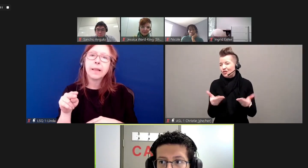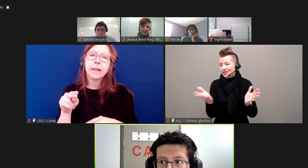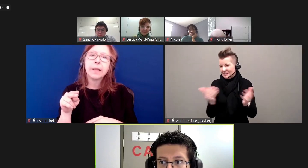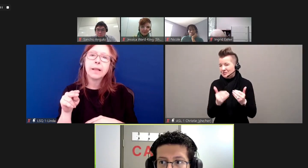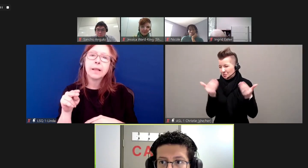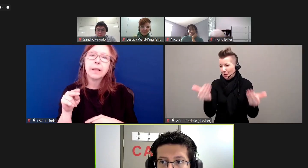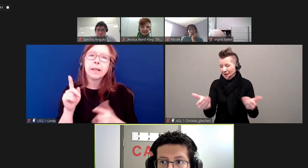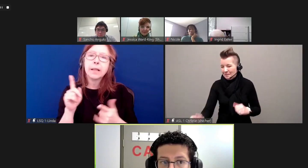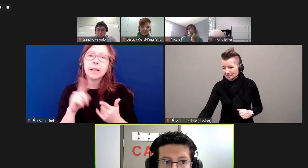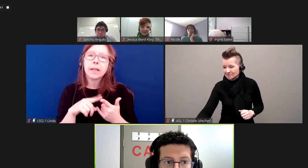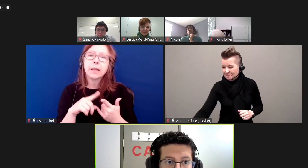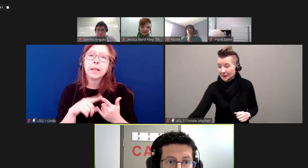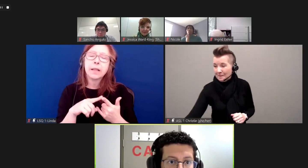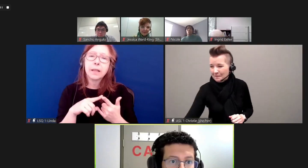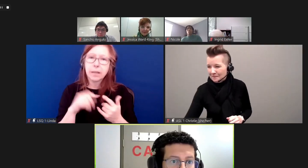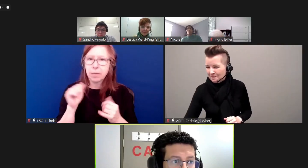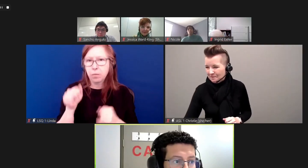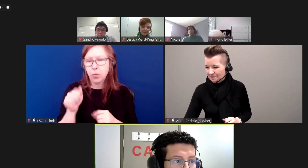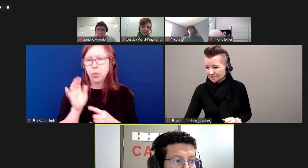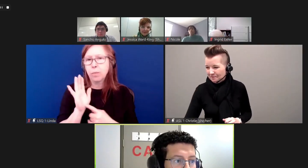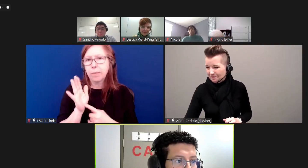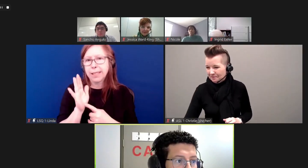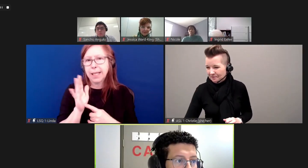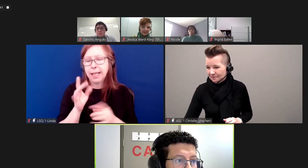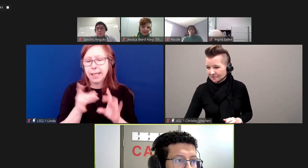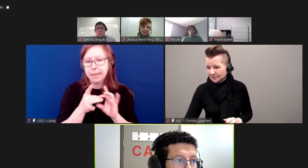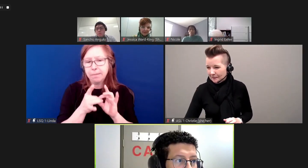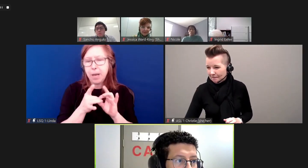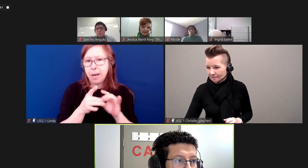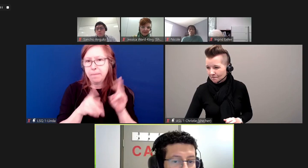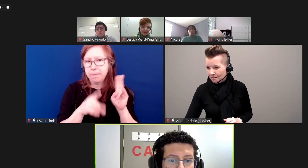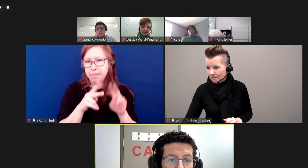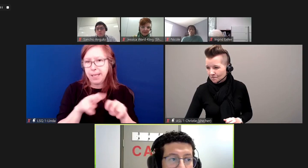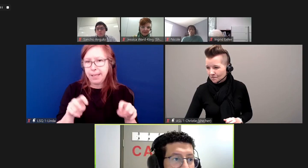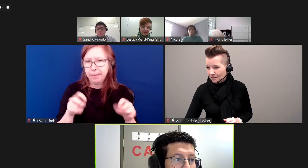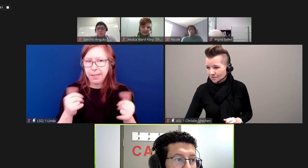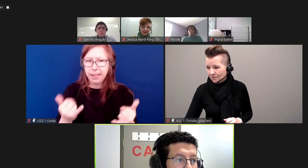Nous pouvons présenter les membres du panel.